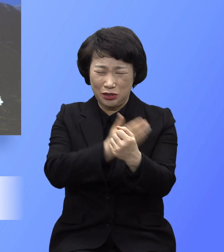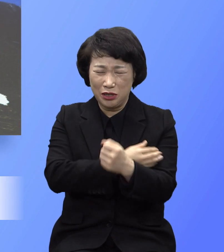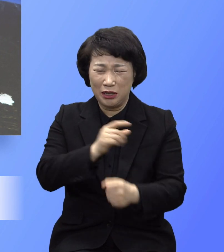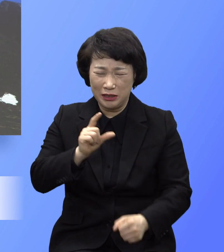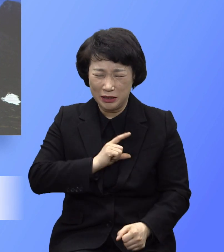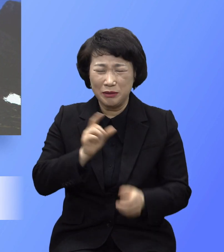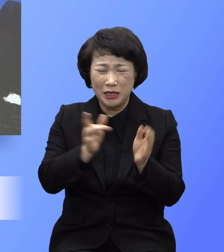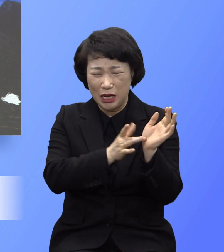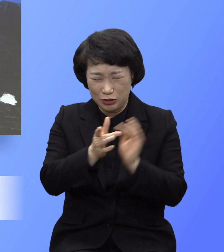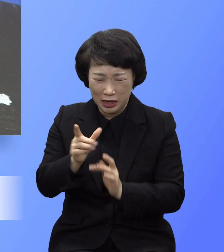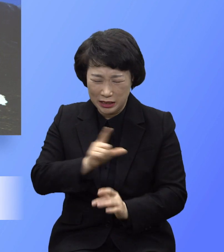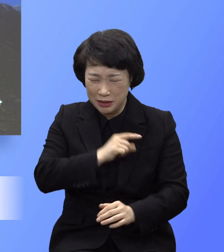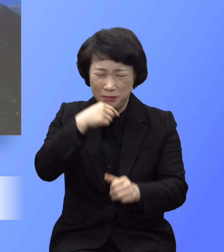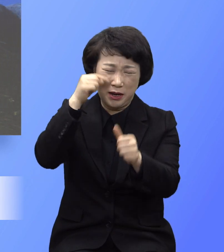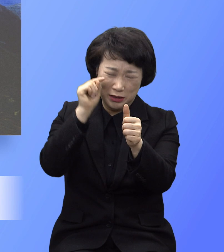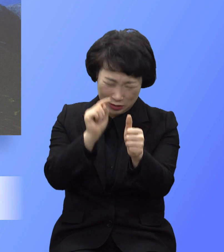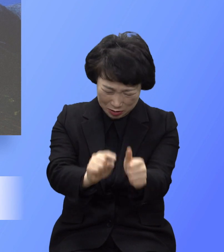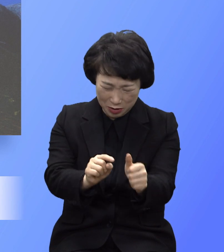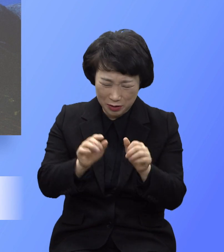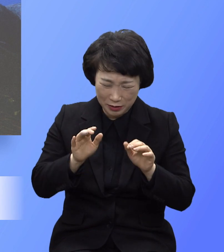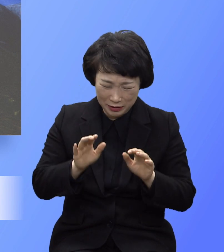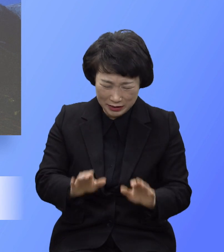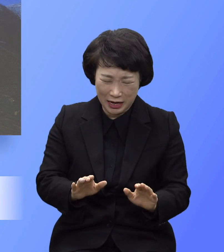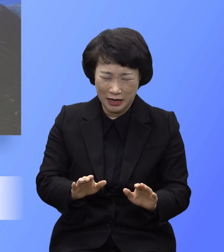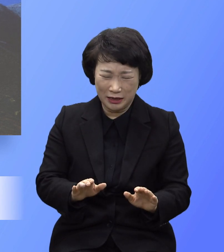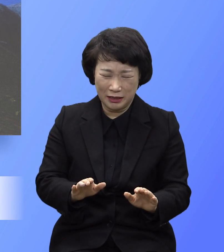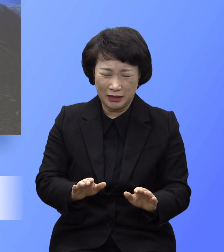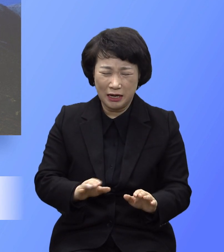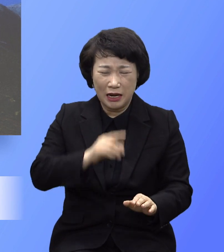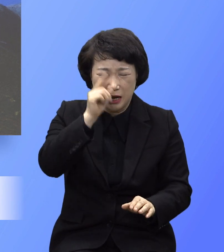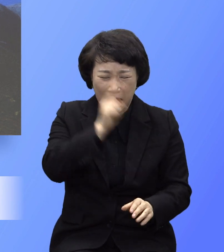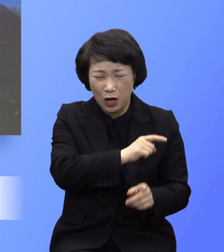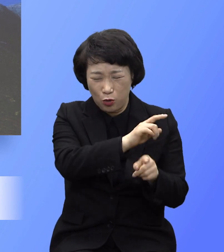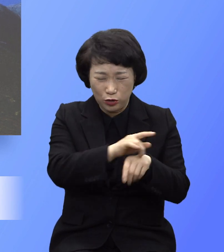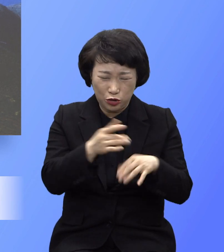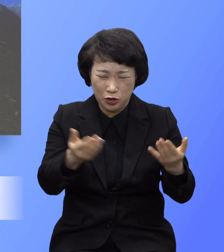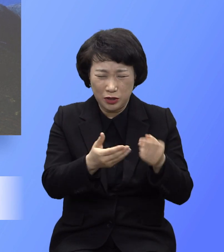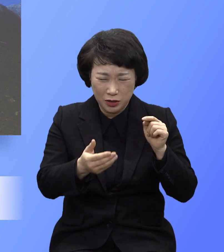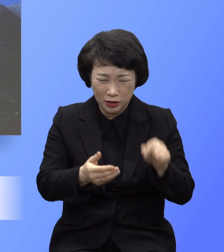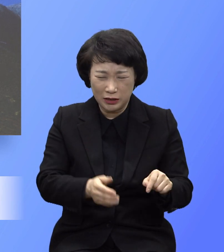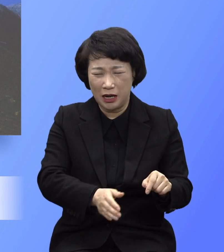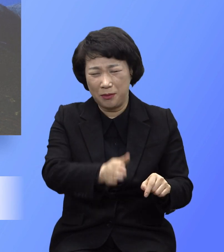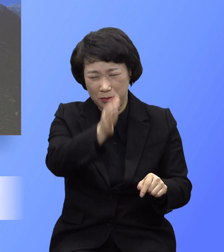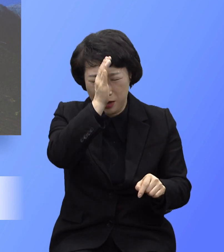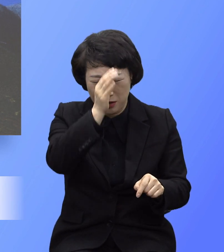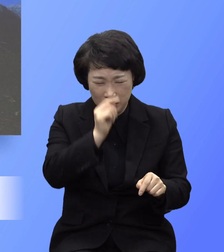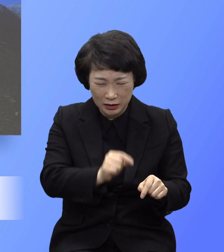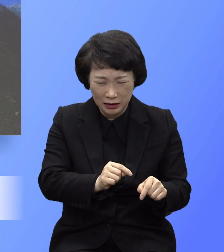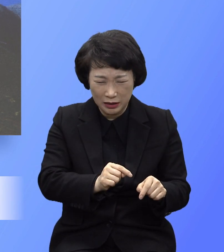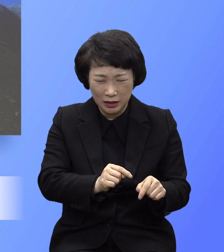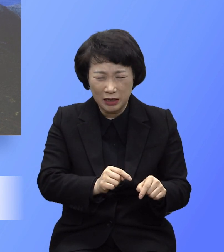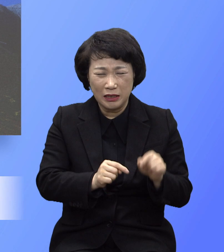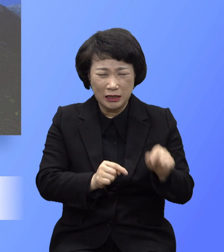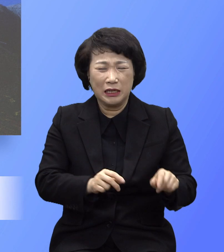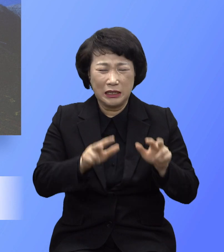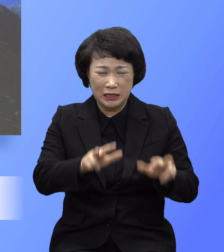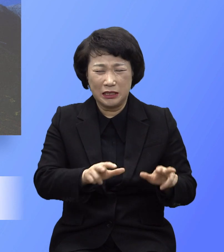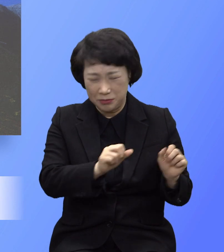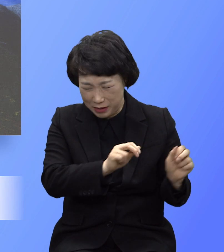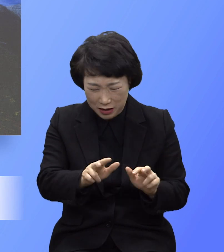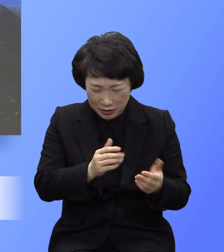능력의 이름 예수 이름으로 명령하노니 악한 마귀 사단 귀신 질병아 너는